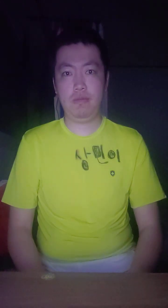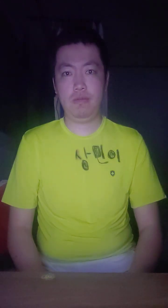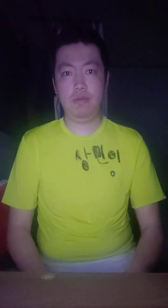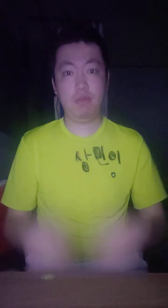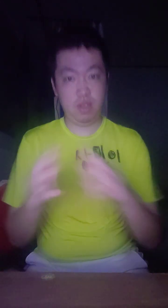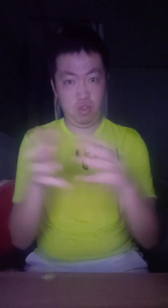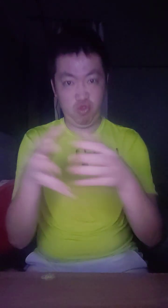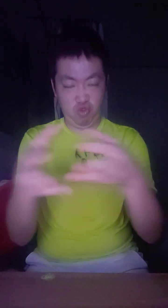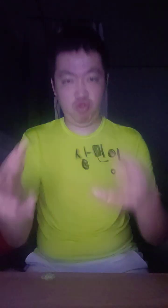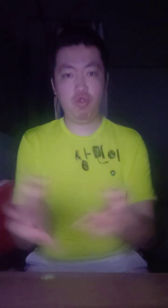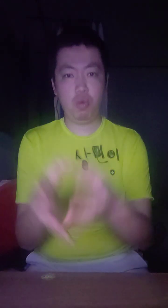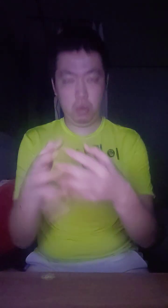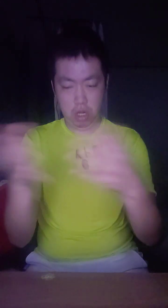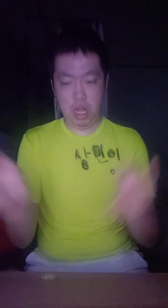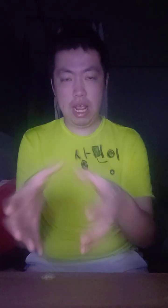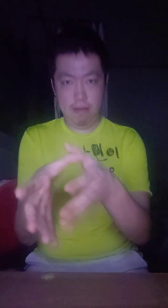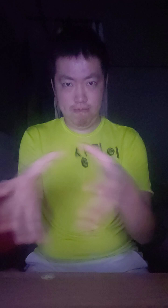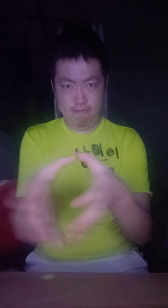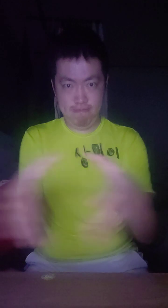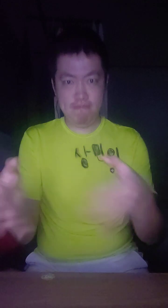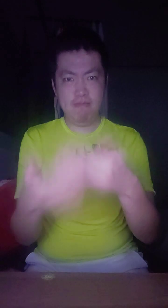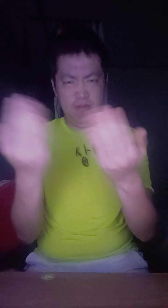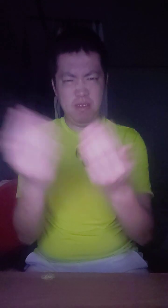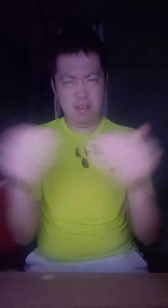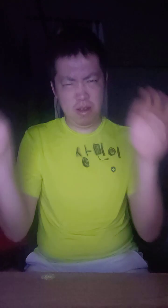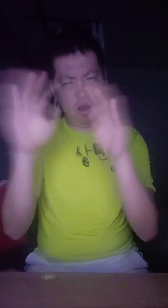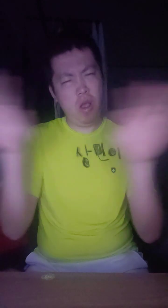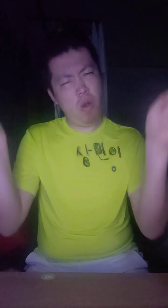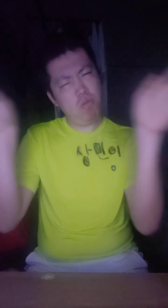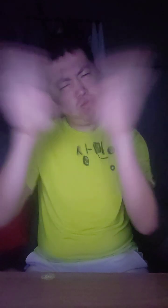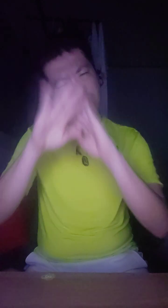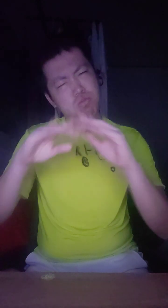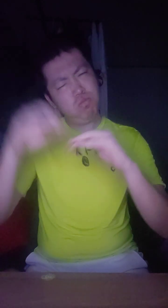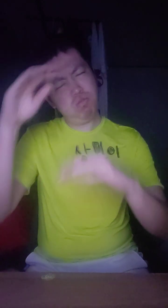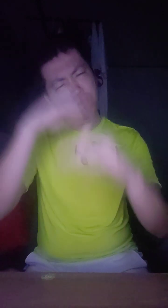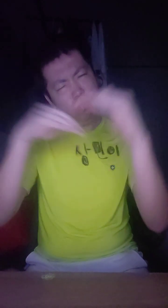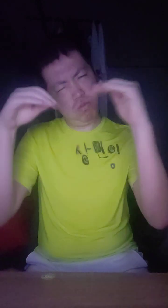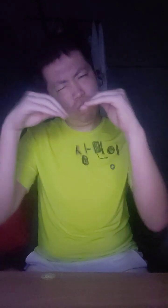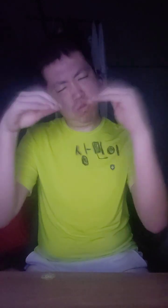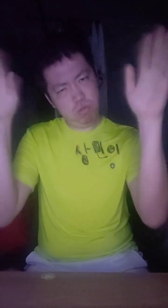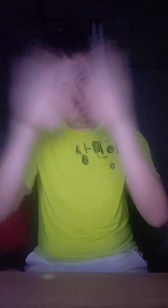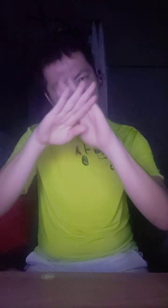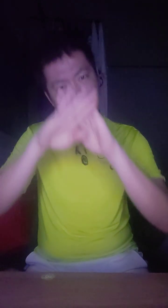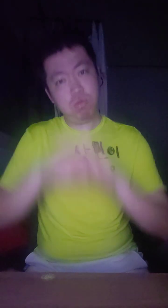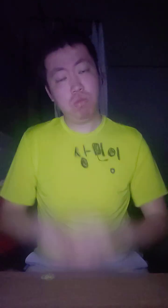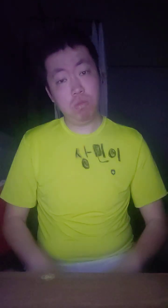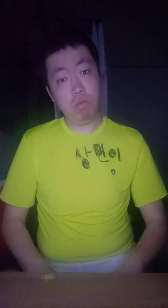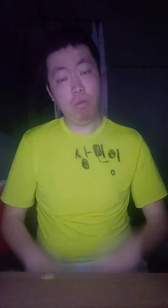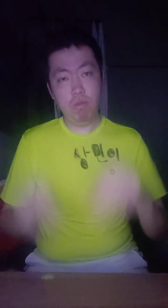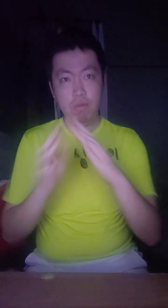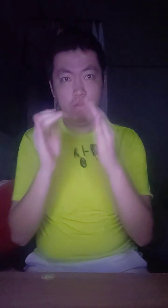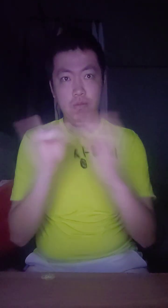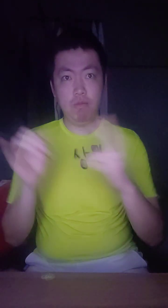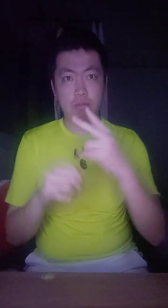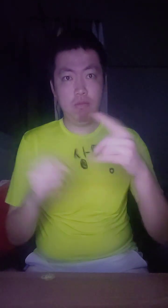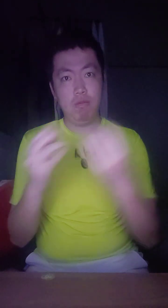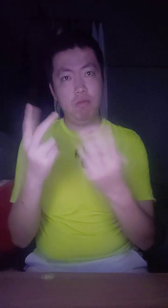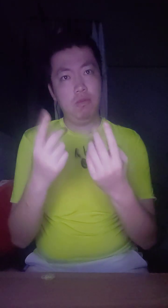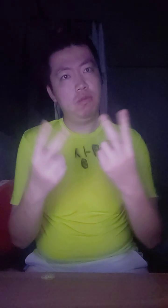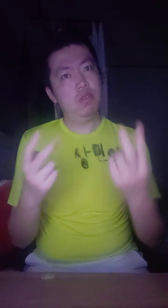서울 관악구 봉천동의 한 아파트 단지가 칠흑 같은 어둠에 휩싸였습니다. 어제 저녁 8시 20분쯤 이